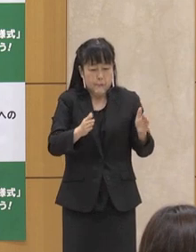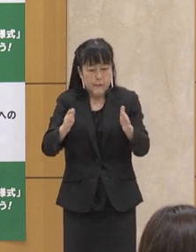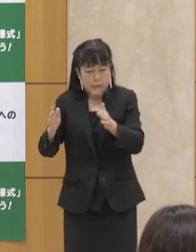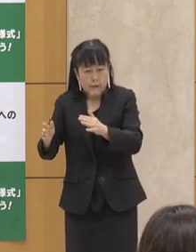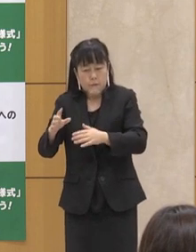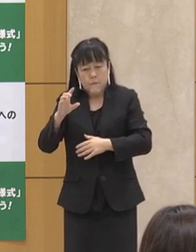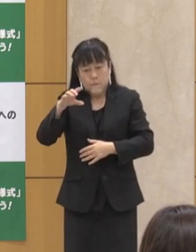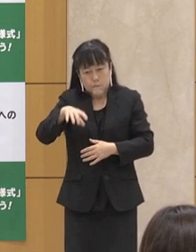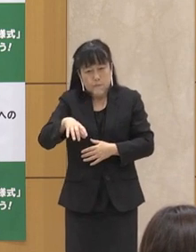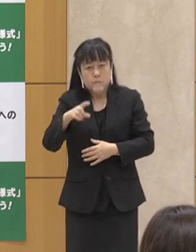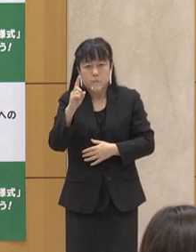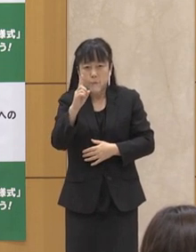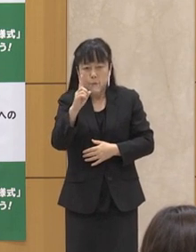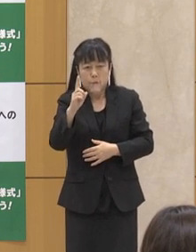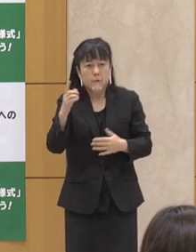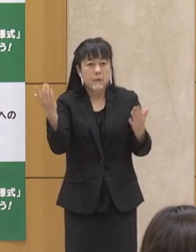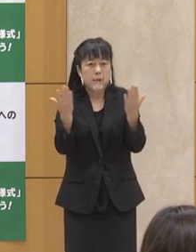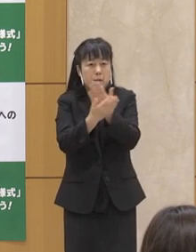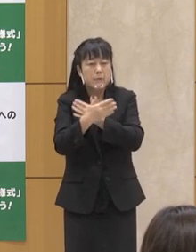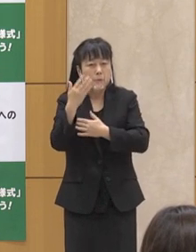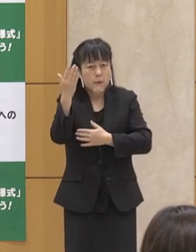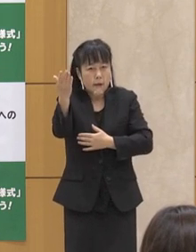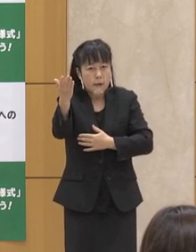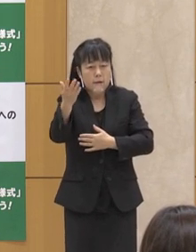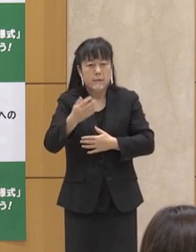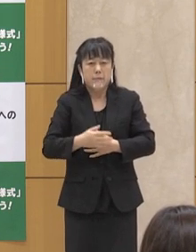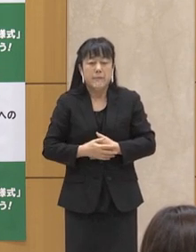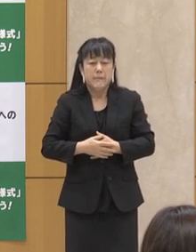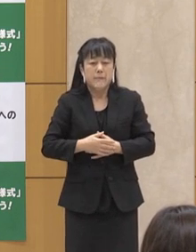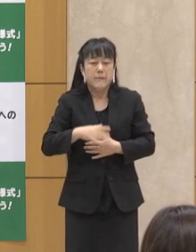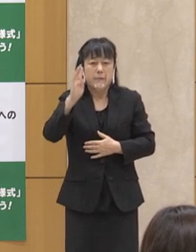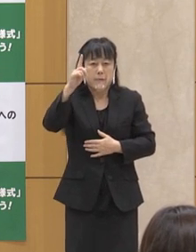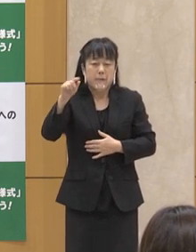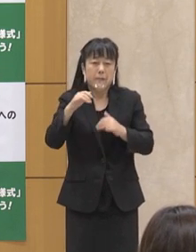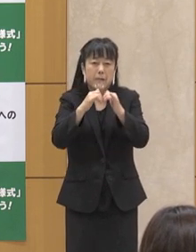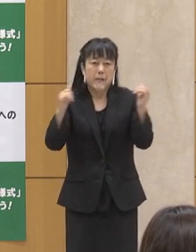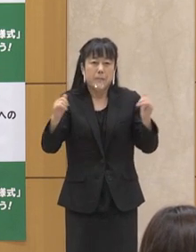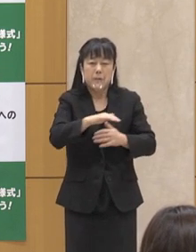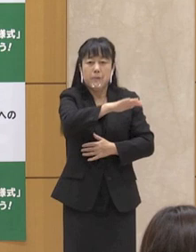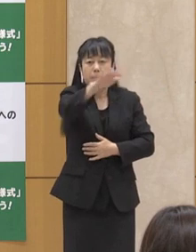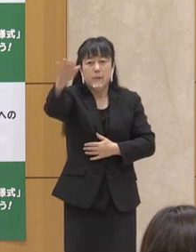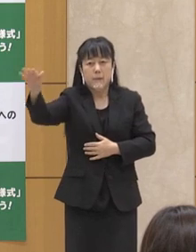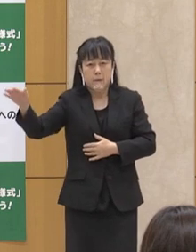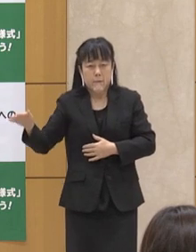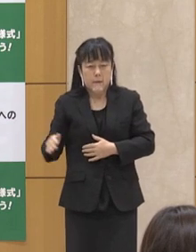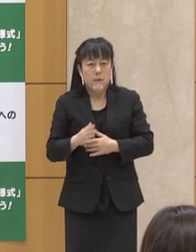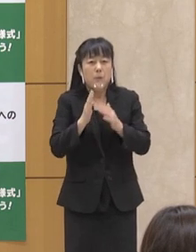ろんな、県民の皆様への願い等についてですね、それは